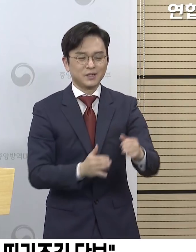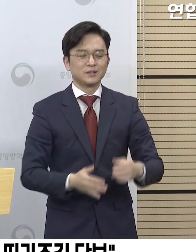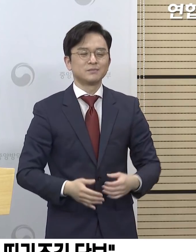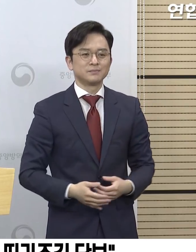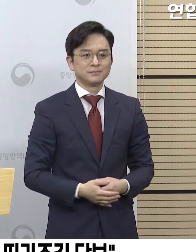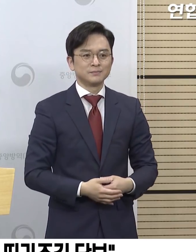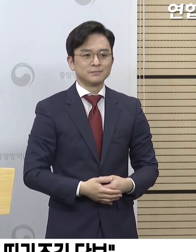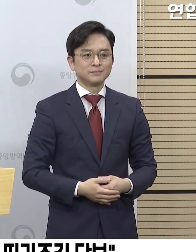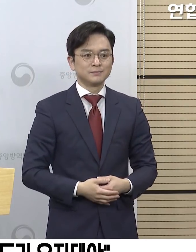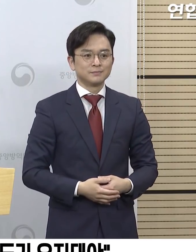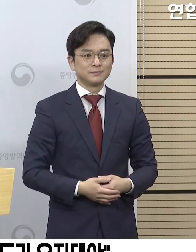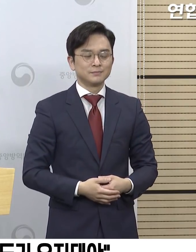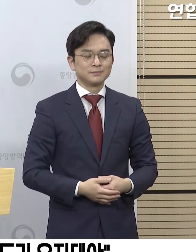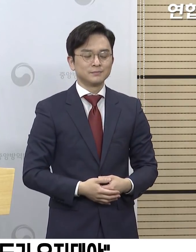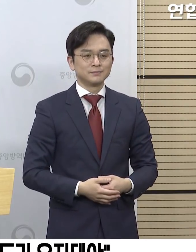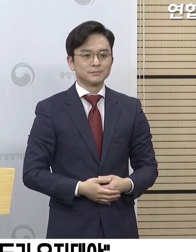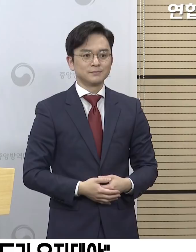당부드립니다.